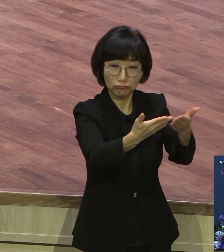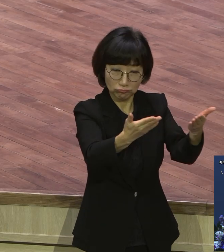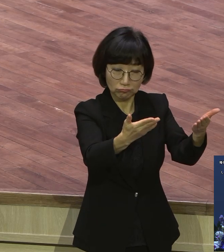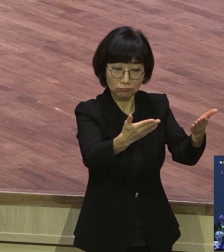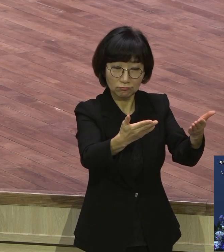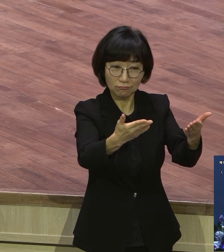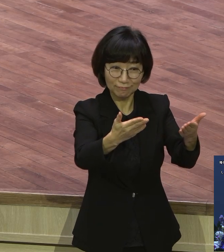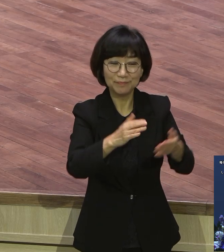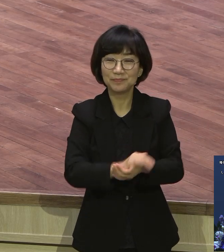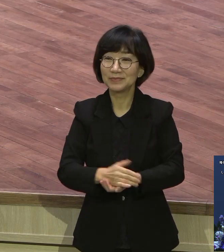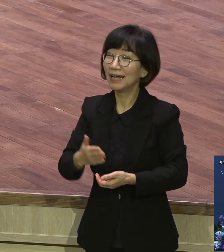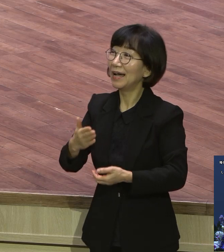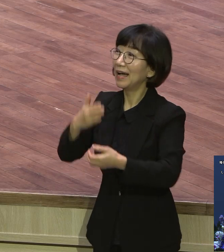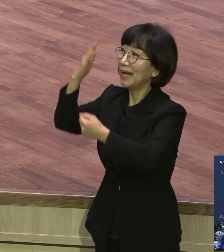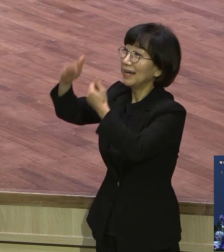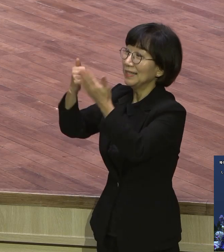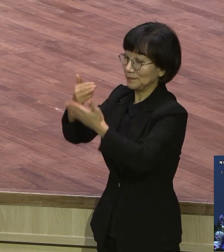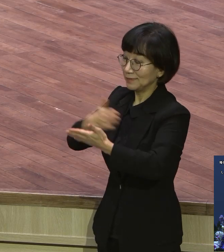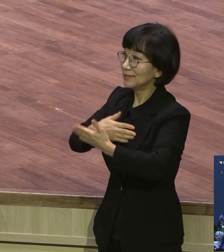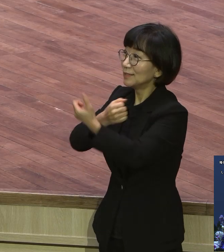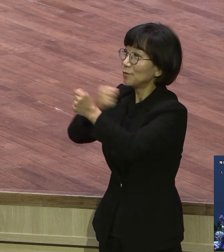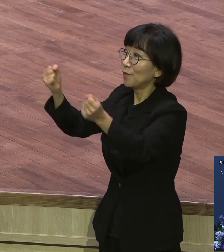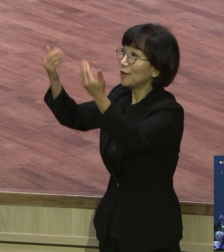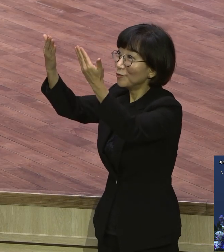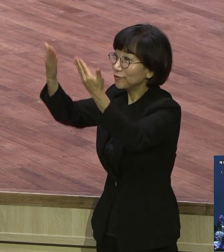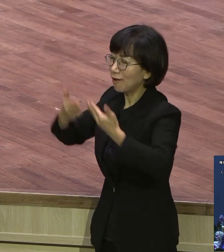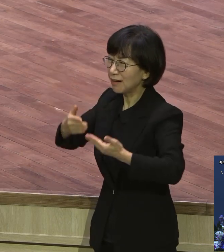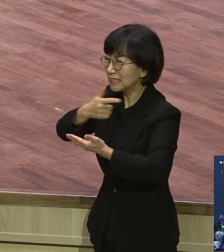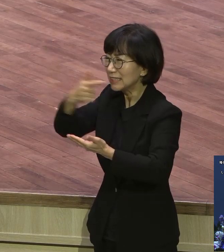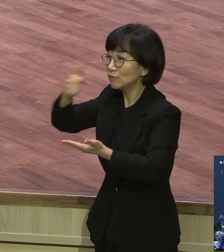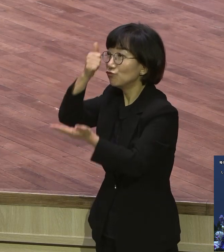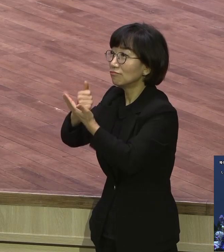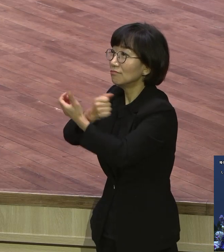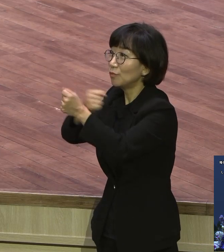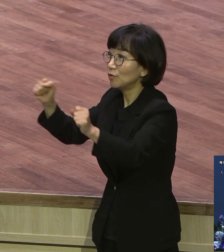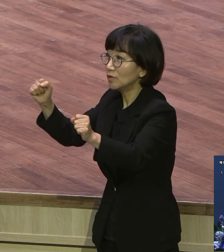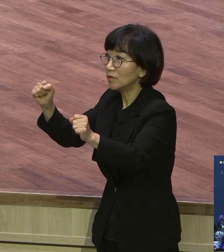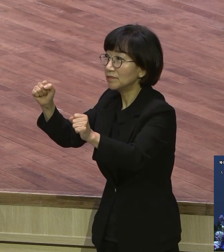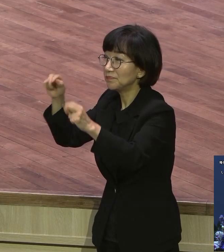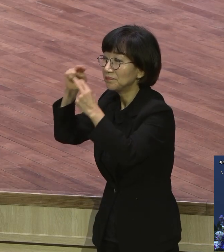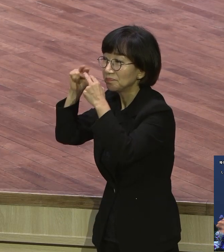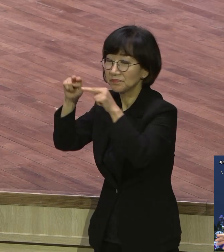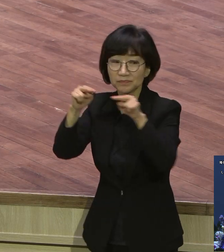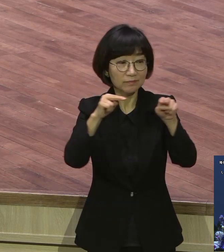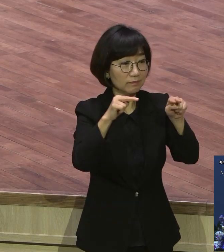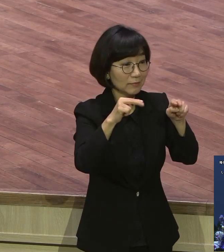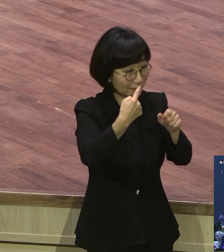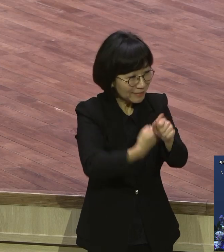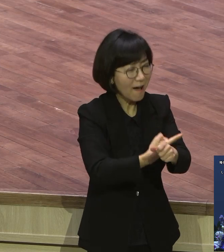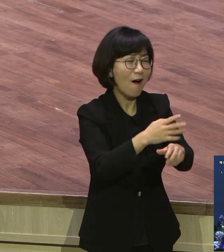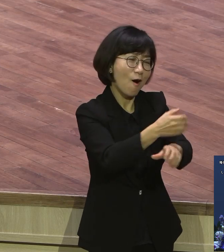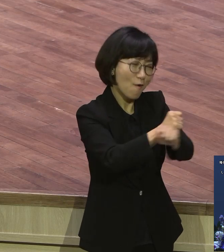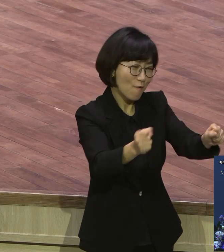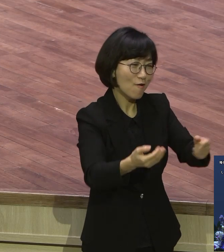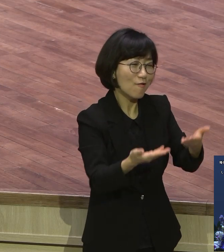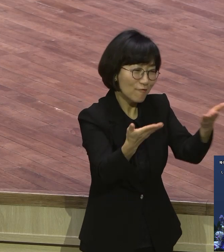용서받아놓고 하나님 앞에 어마어마한 것을 용서받아놓고 다른 사람을 용서하는 것이 자연스러운 거예요